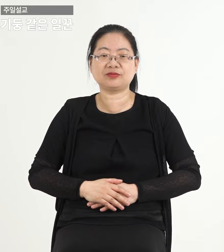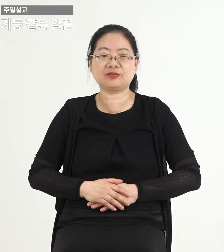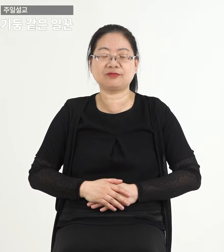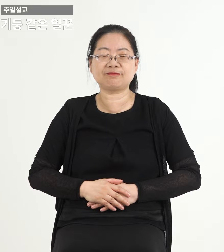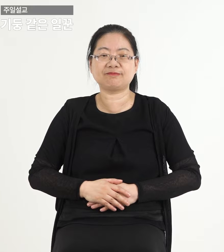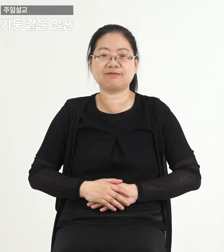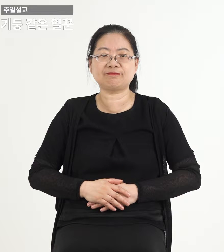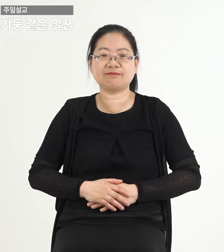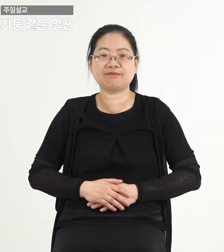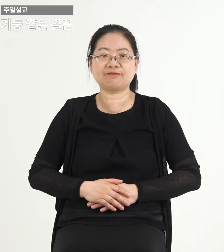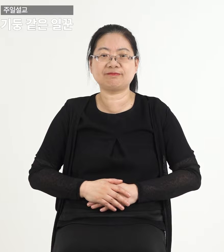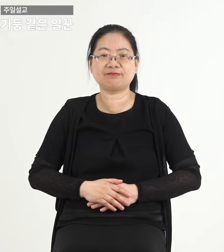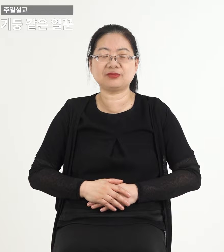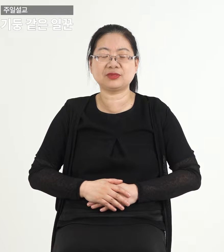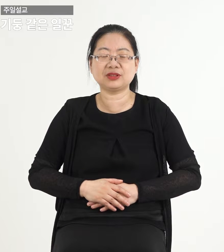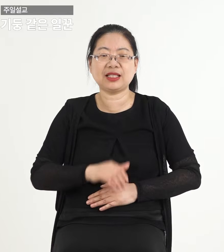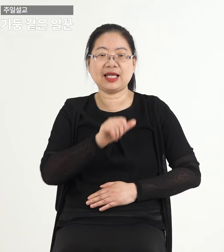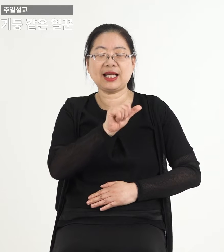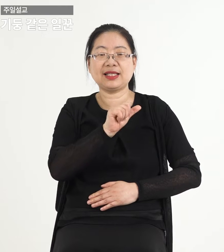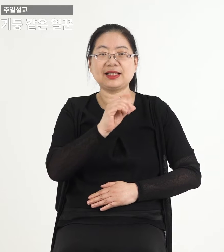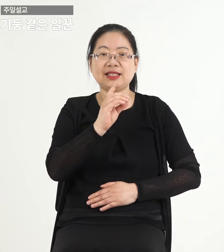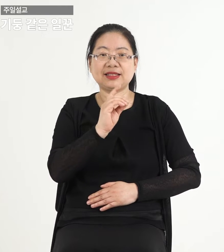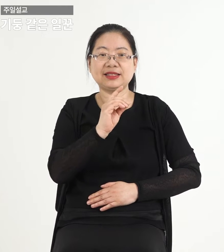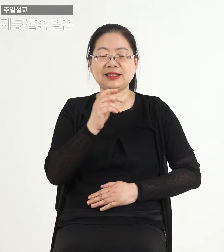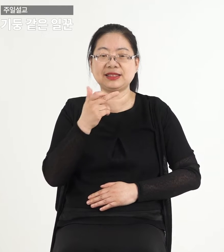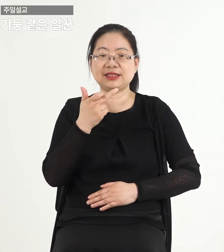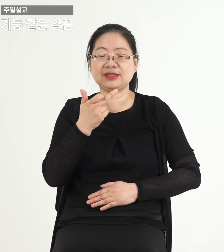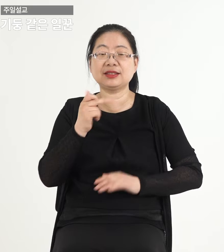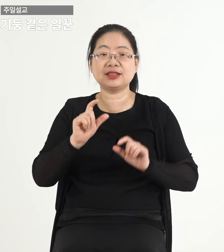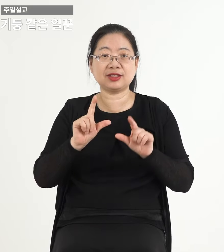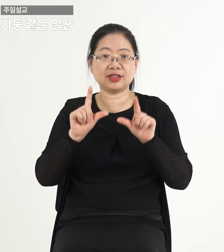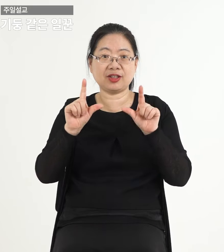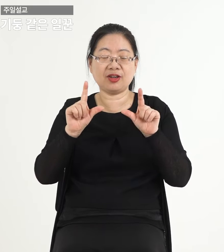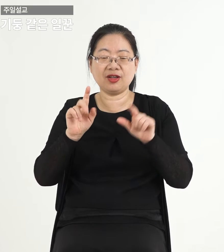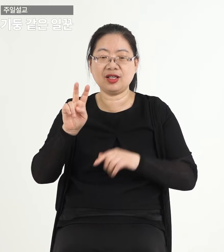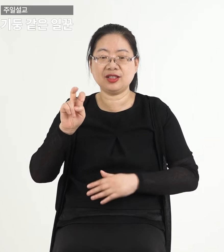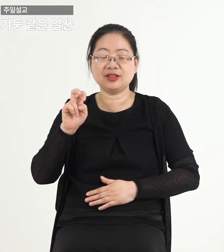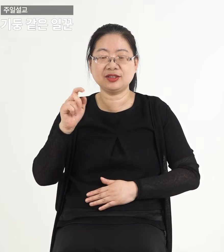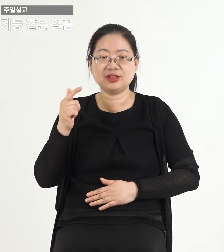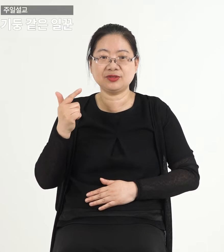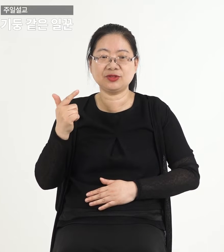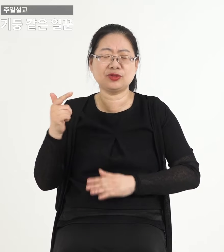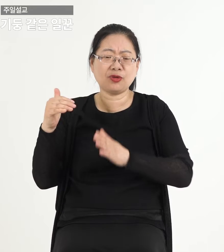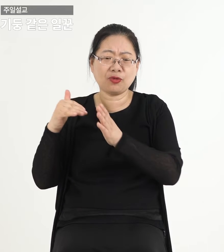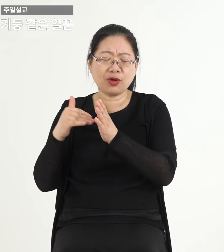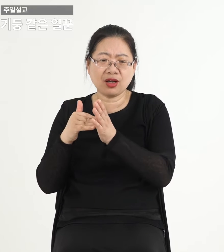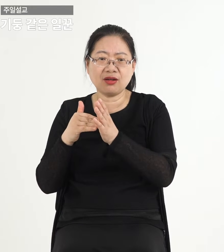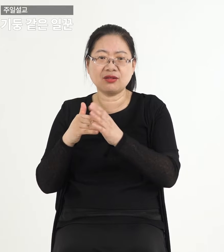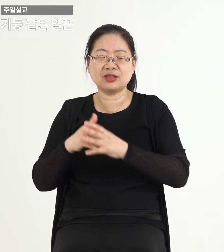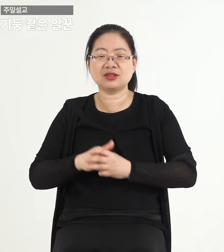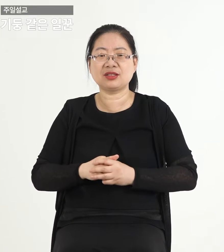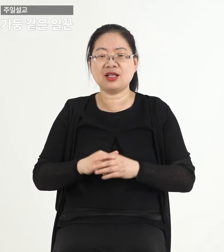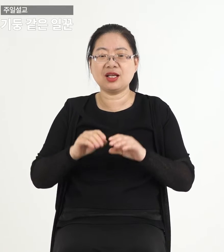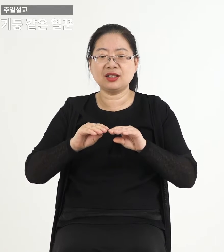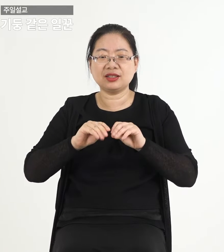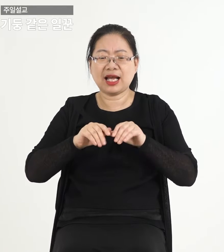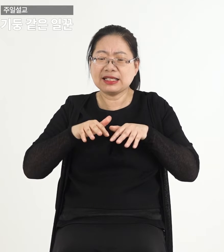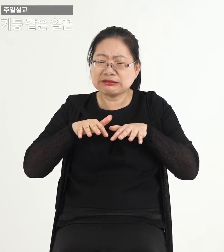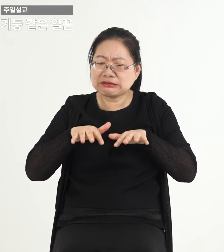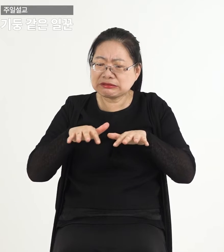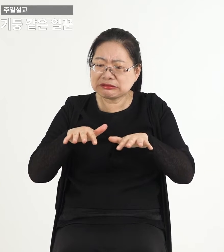정도로. 그래서 AD 17년경에 26년까지 어마어마한 지진이